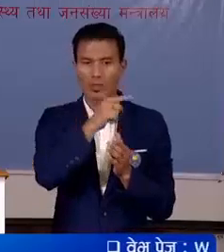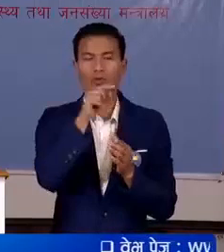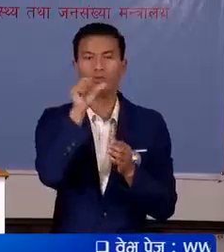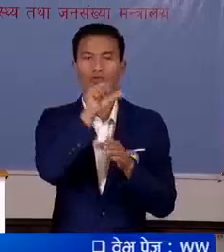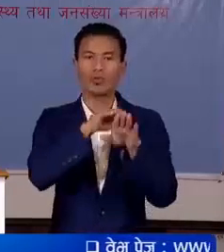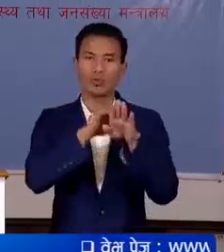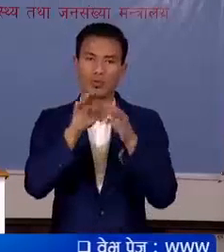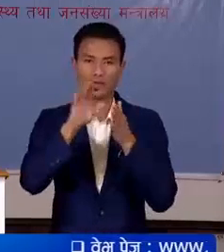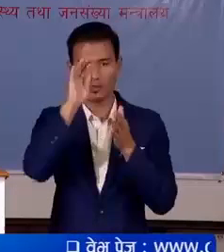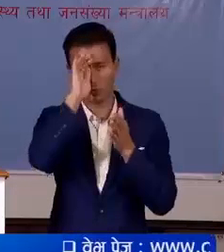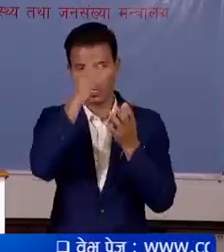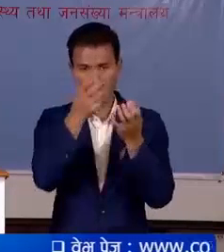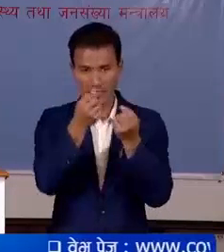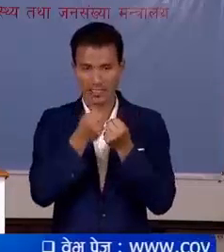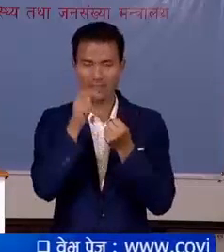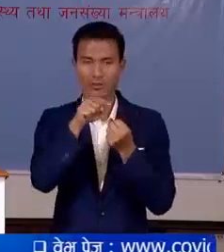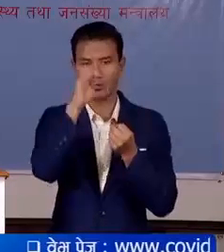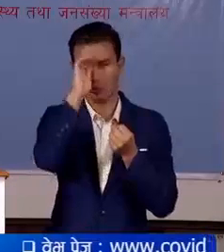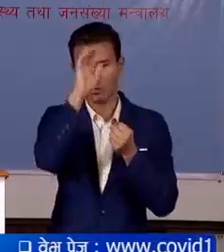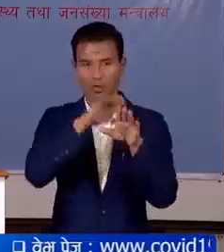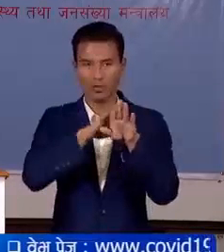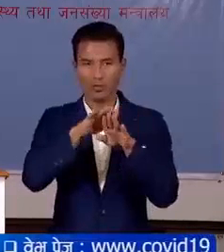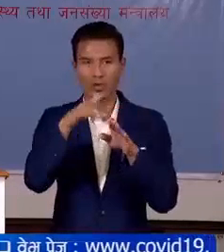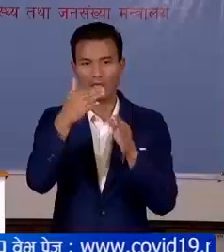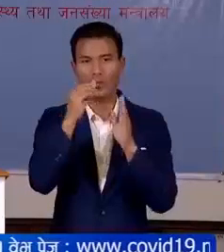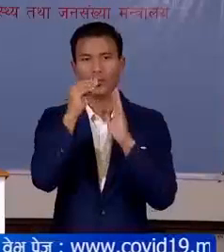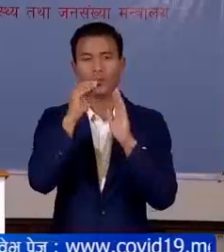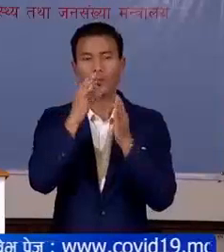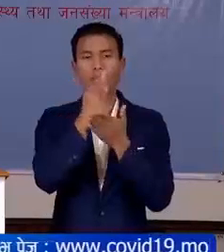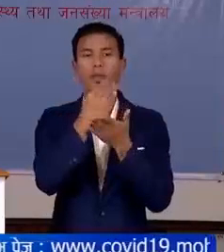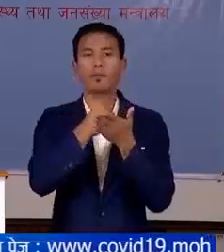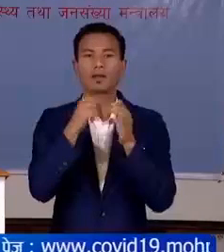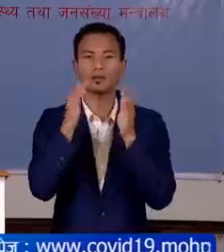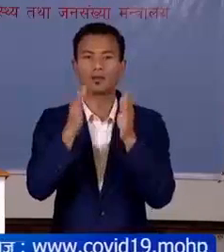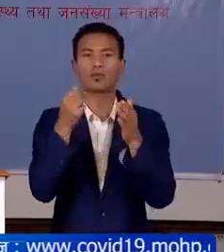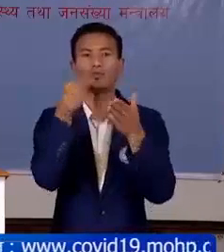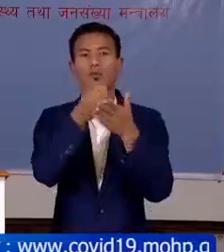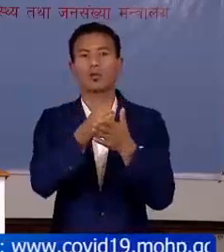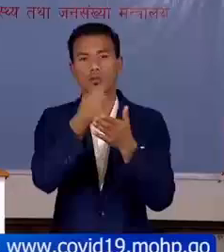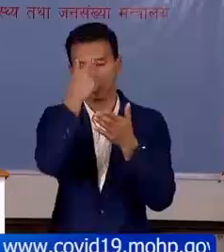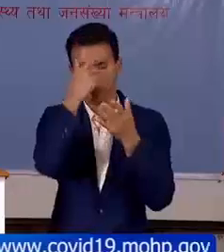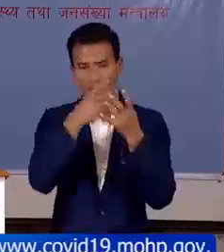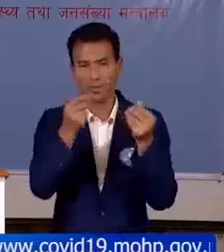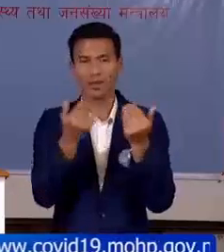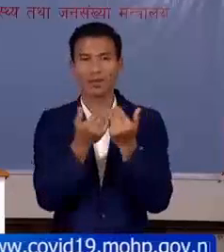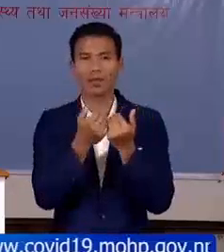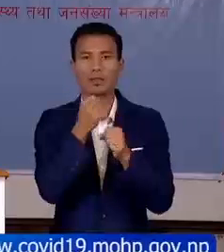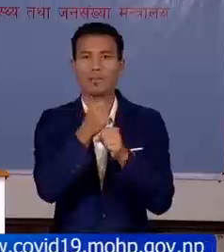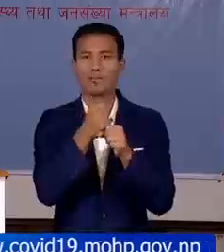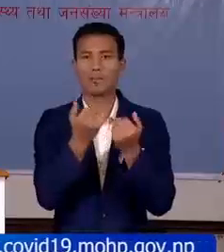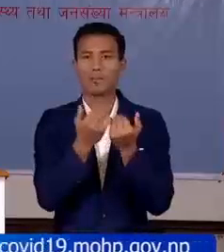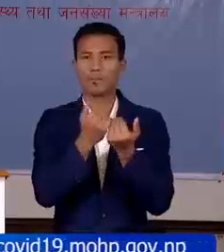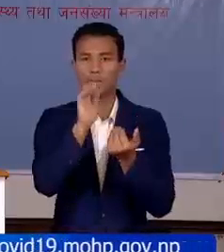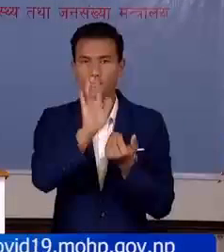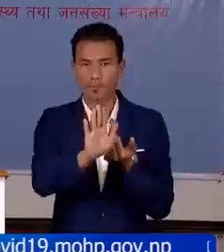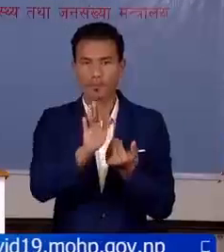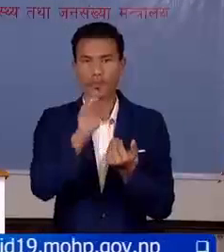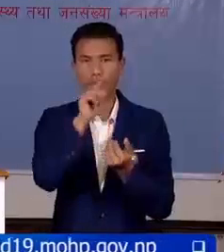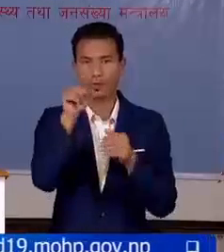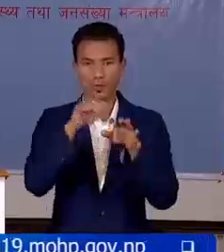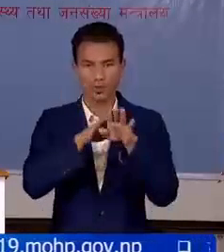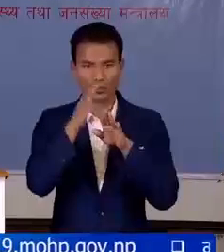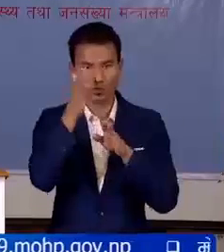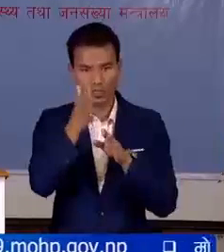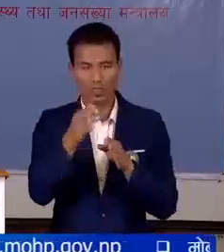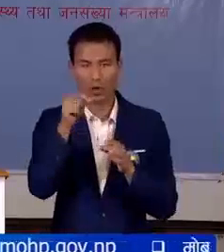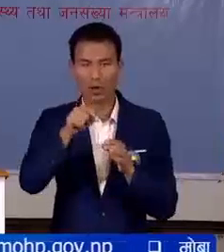अरुचेनी लिने रत्व सुचनालाई विवाक्षमा पुर्यायर तेश्व समाधन गरनी काम अरू हामिले गरिया काछू। तर्शक बिन्द अरुले